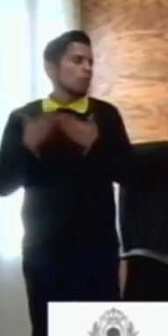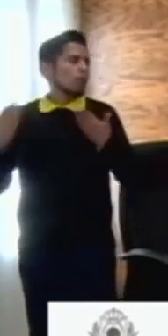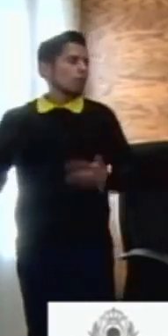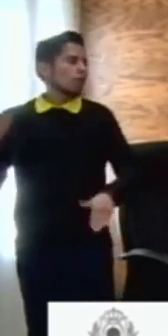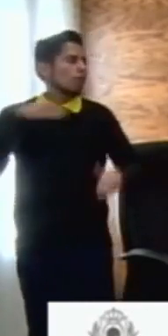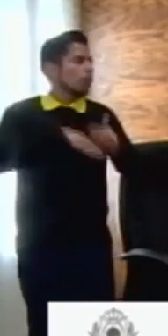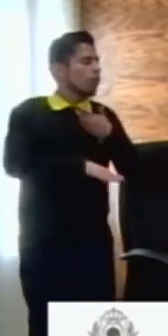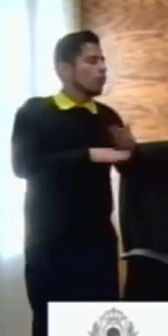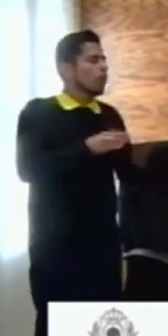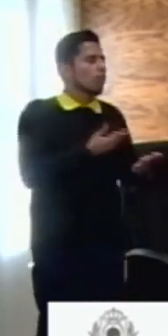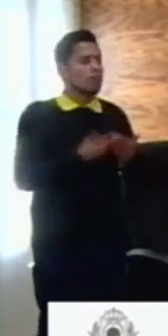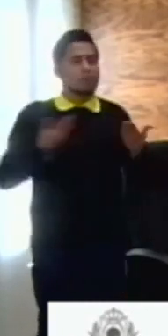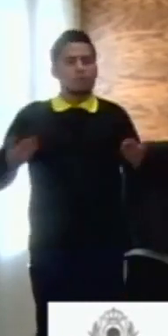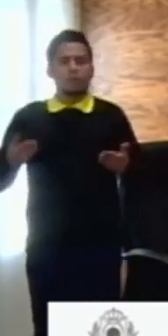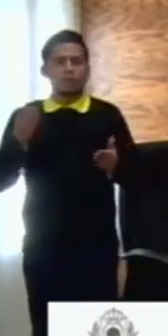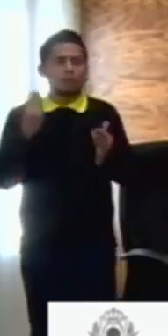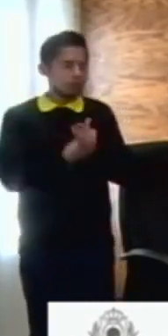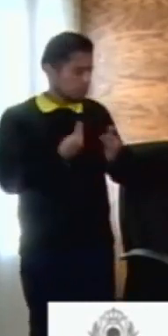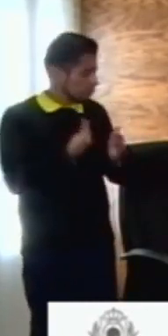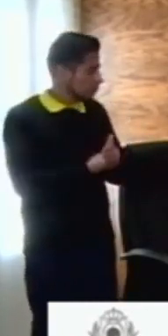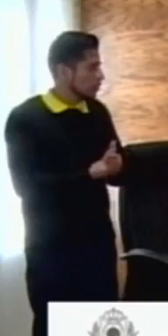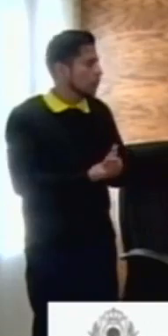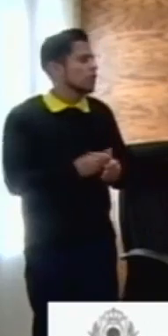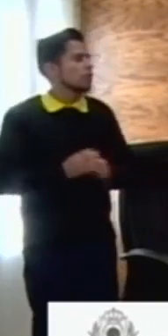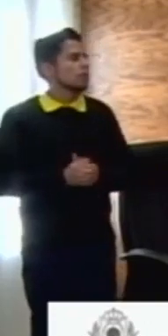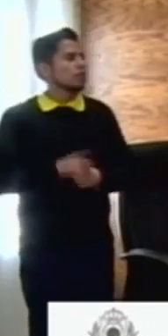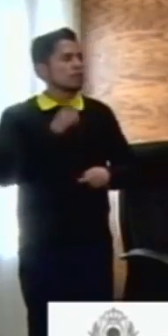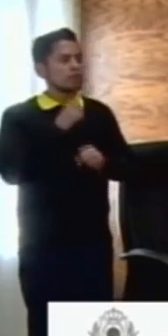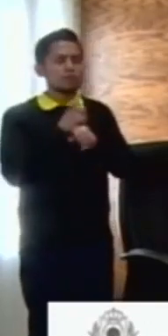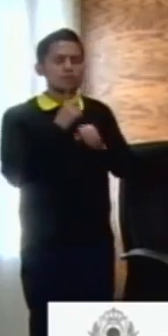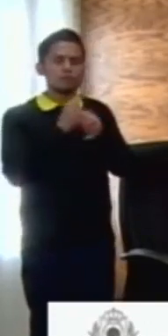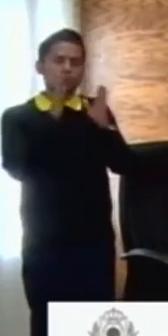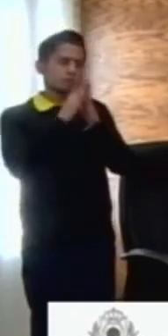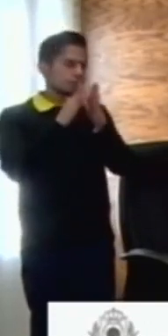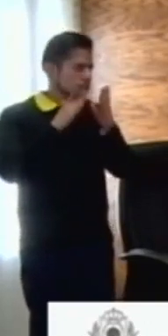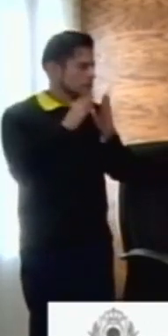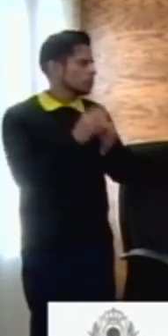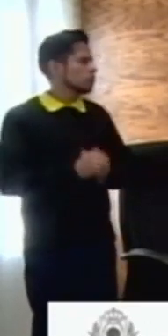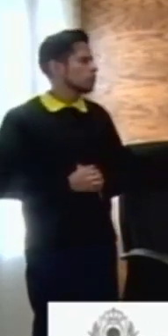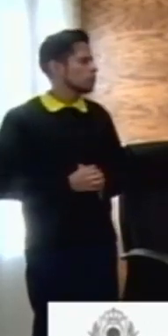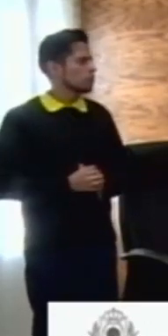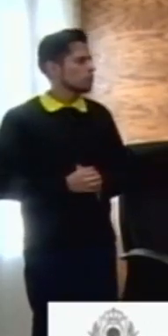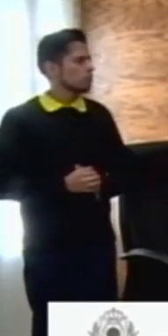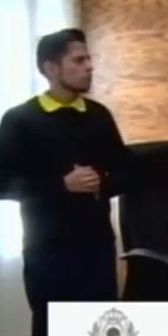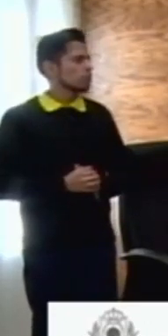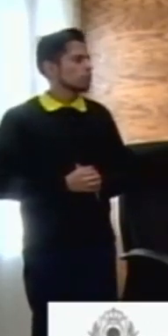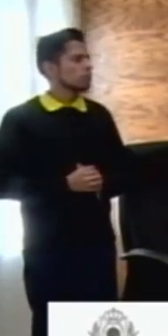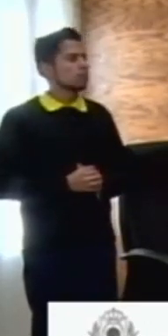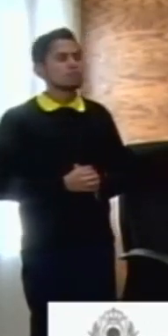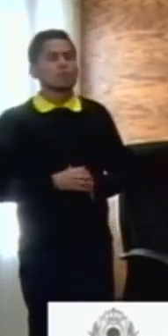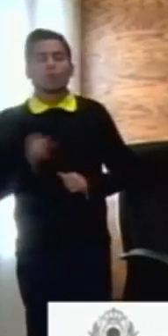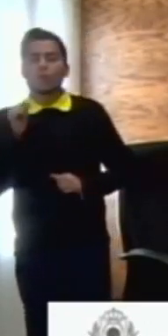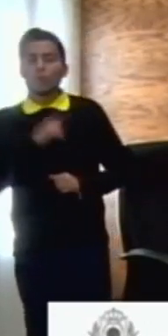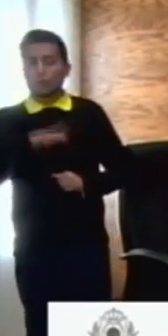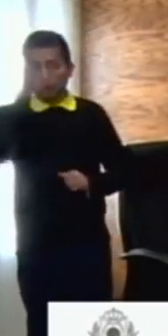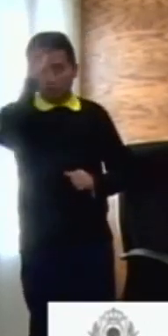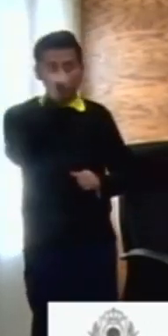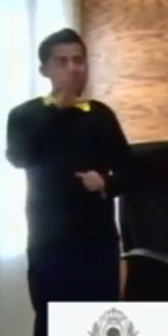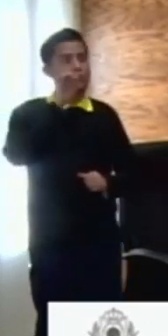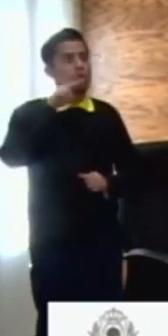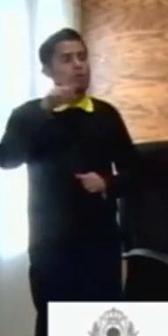entrada a a clases en una primera etapa el el el acuerdo con la Conagua fueron